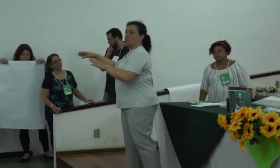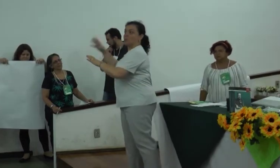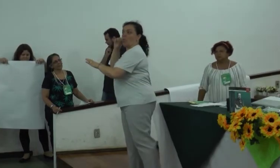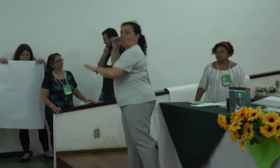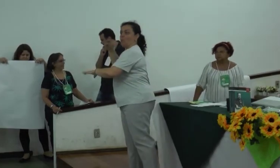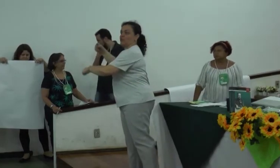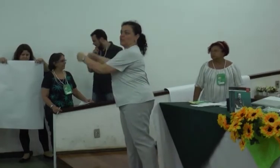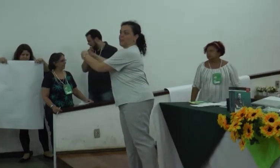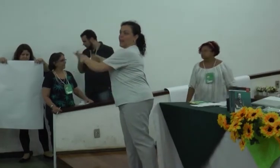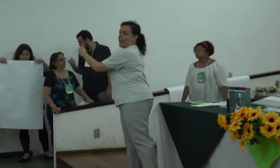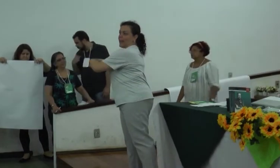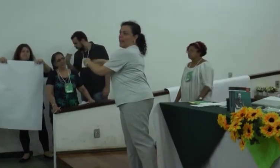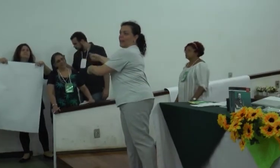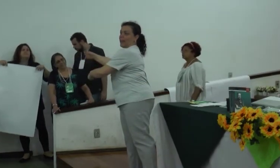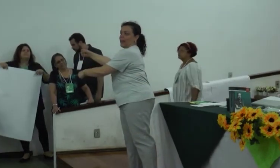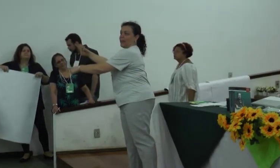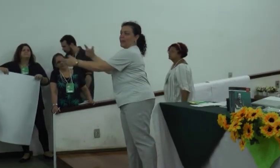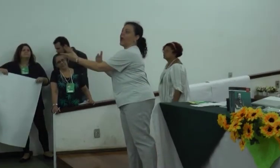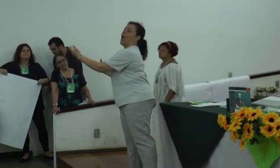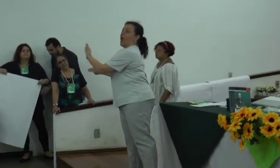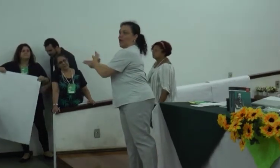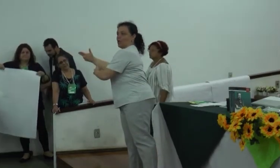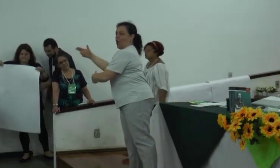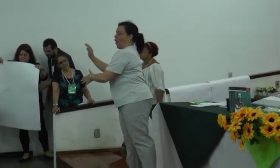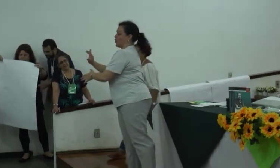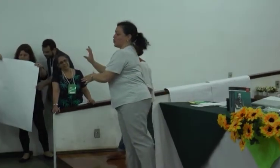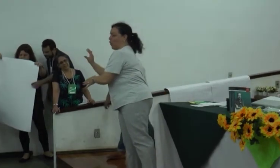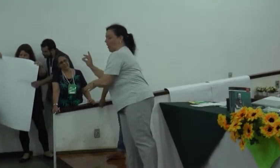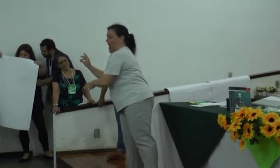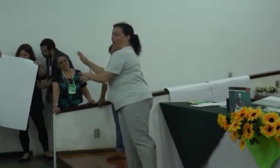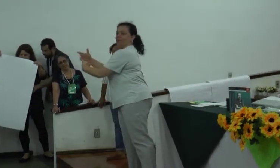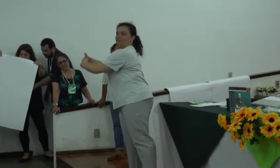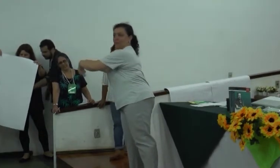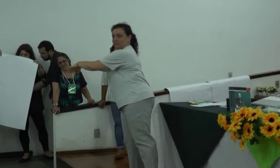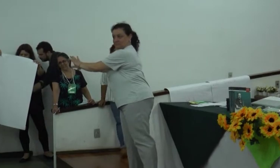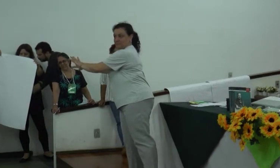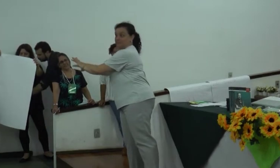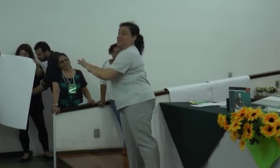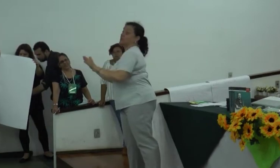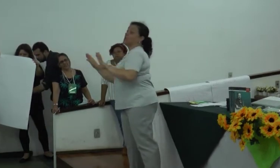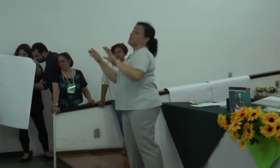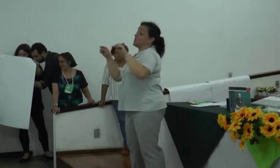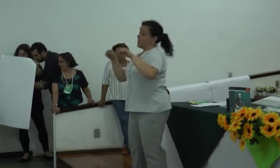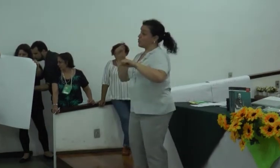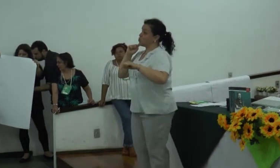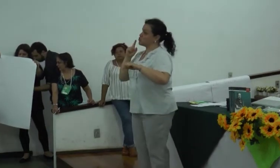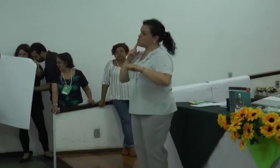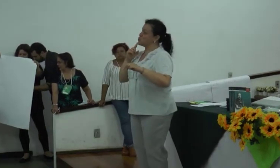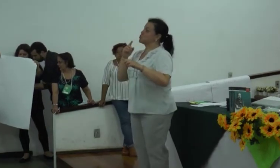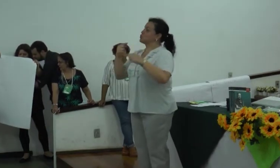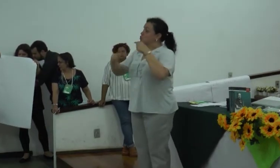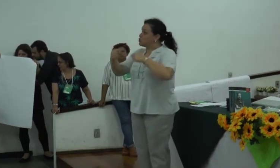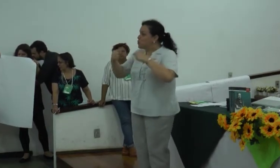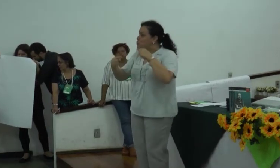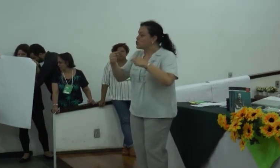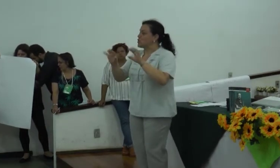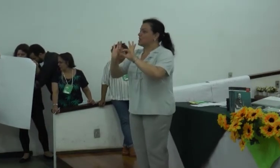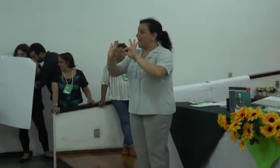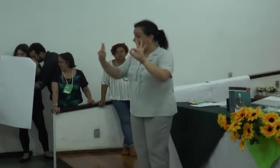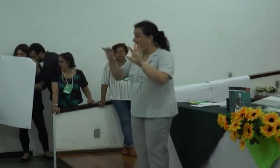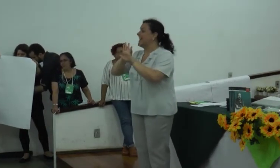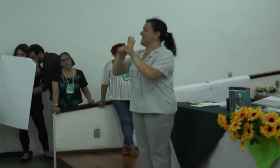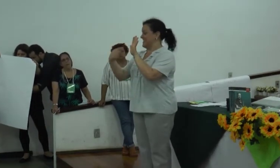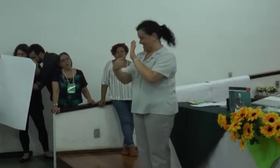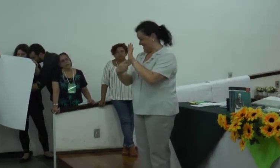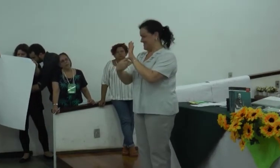que todos entendessem. Os ouvintes fizeram a discussão entre eles, a relação, fizeram o trabalho coletivo, da